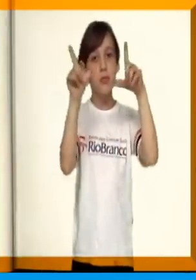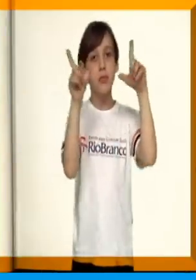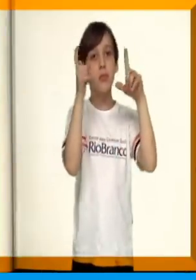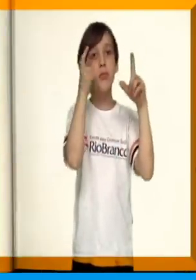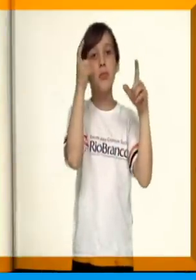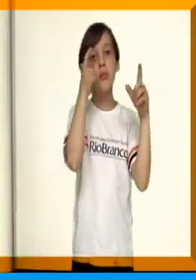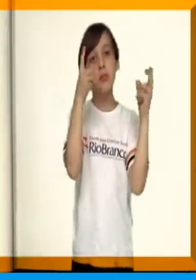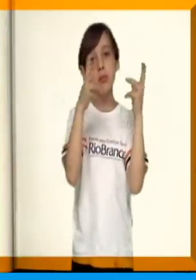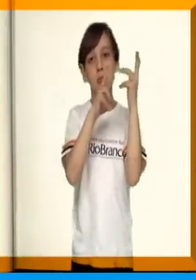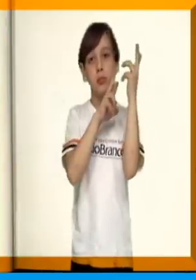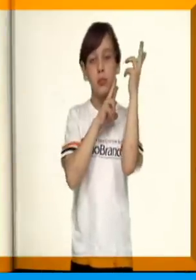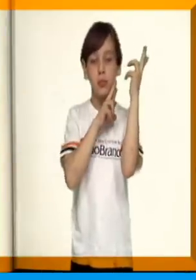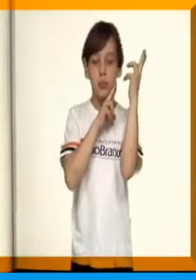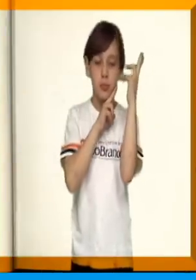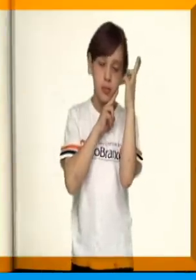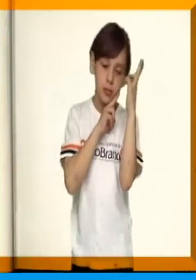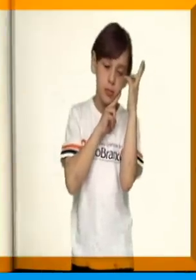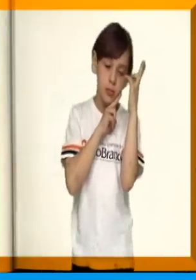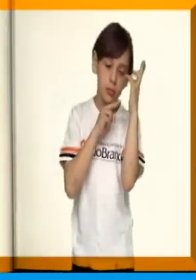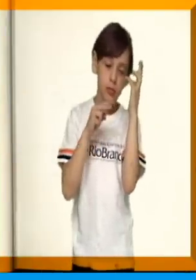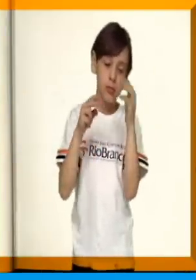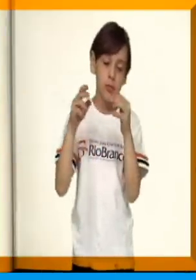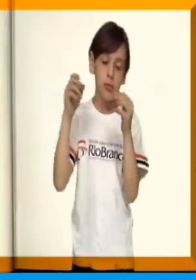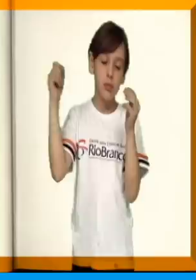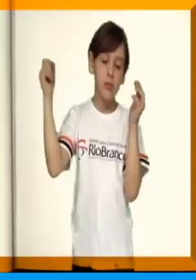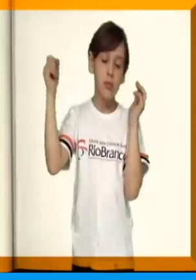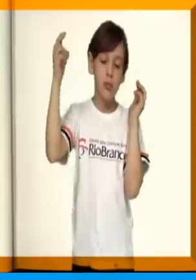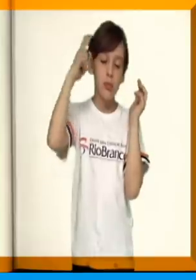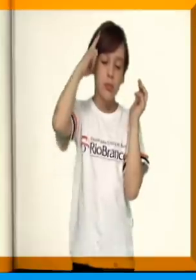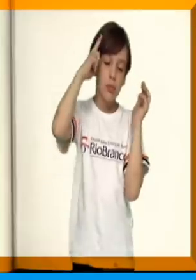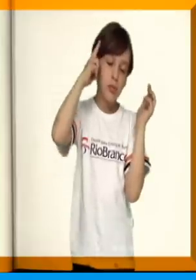Enfim, passou o dia e chegava a